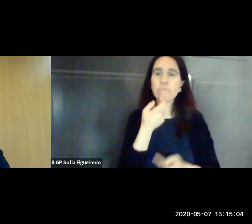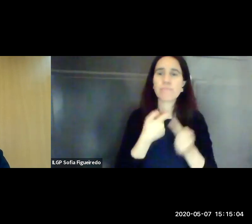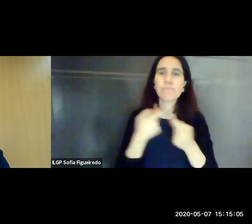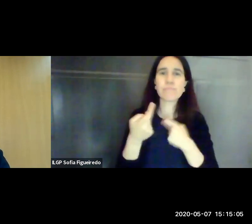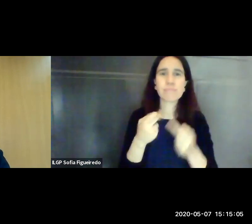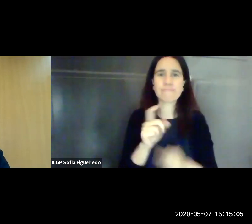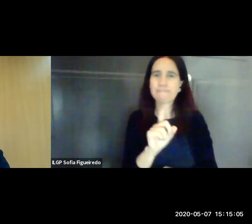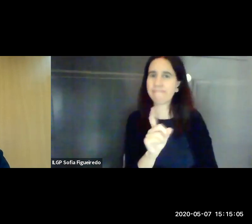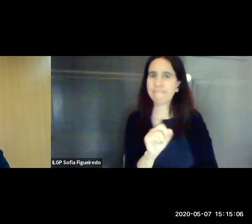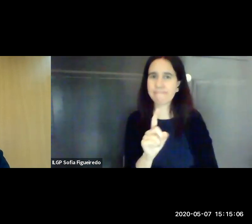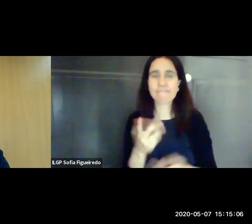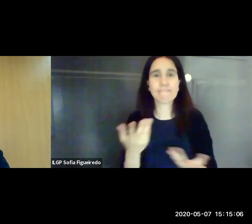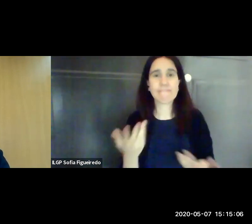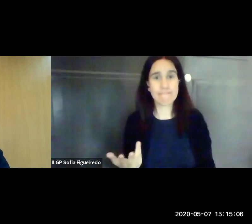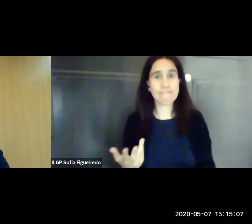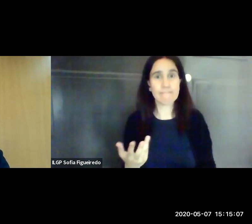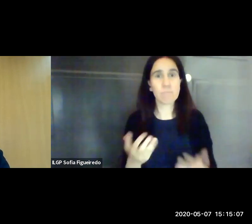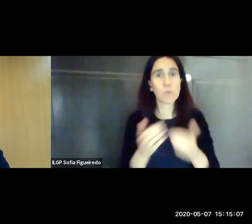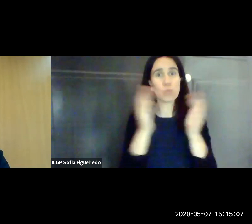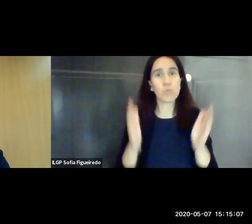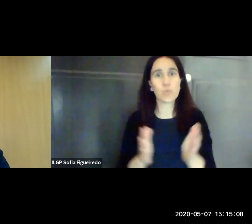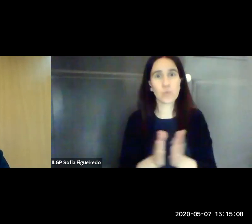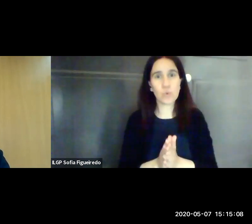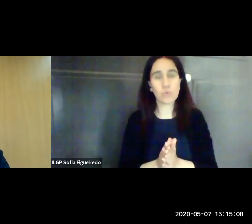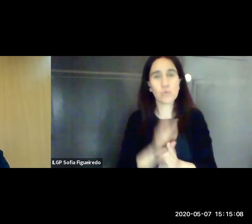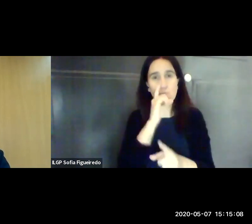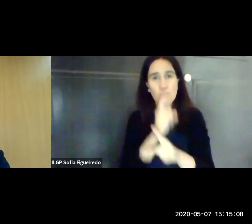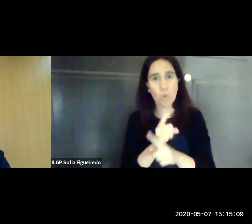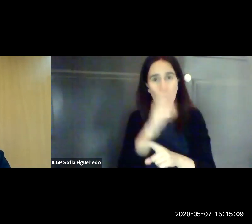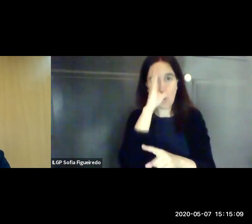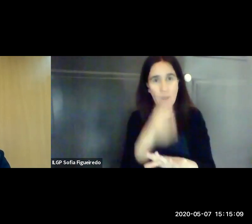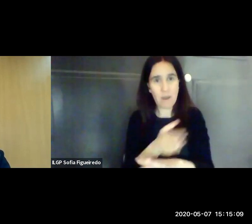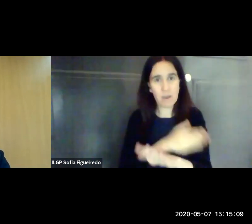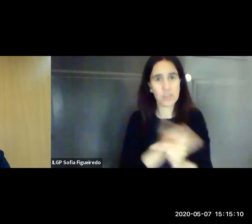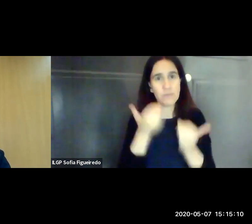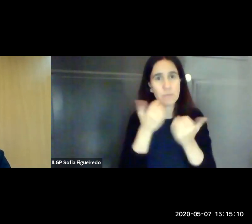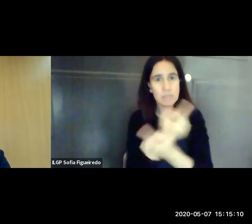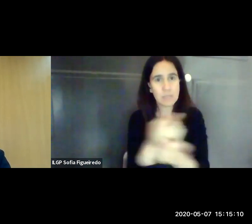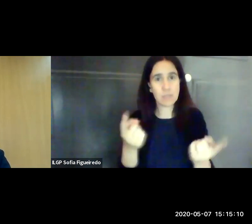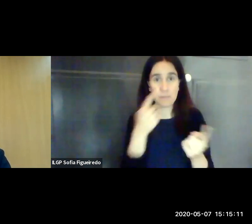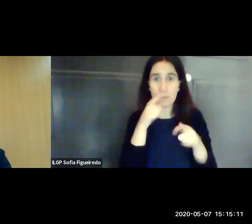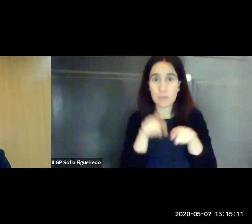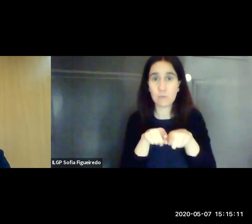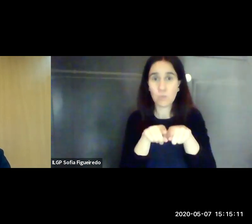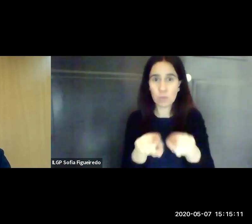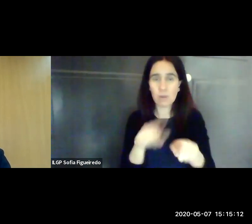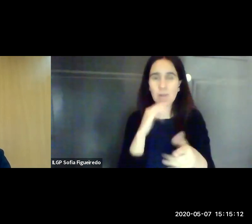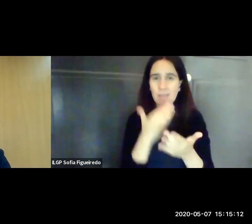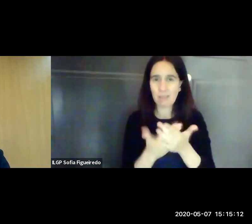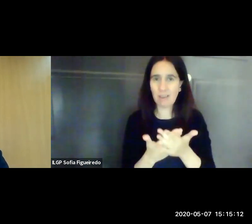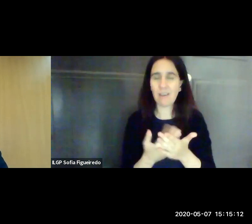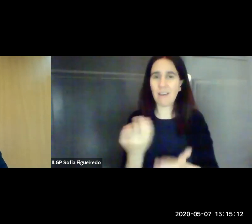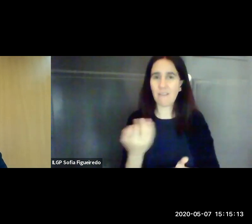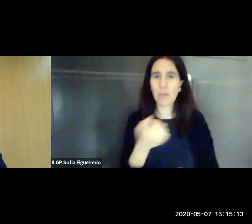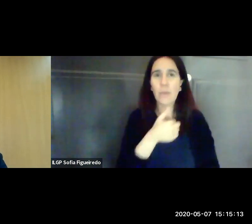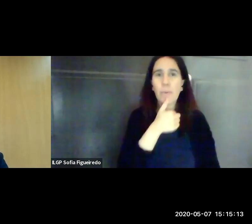portanto, aqui a questão de todos receberem informação atempadamente e de preferência em simultâneo vai com certeza minimizar a